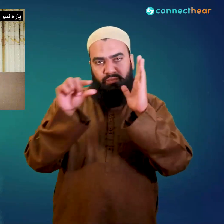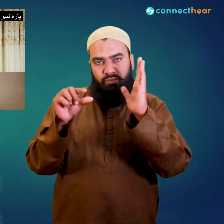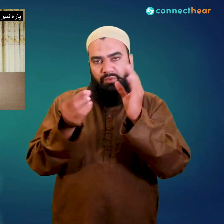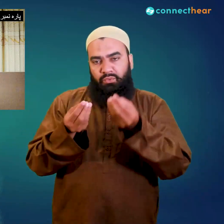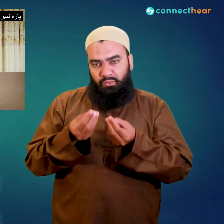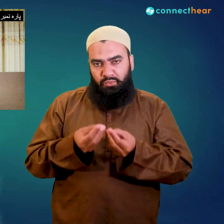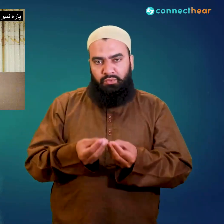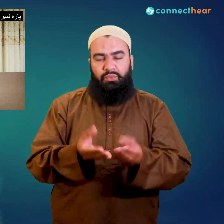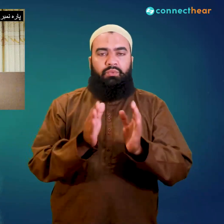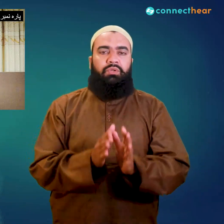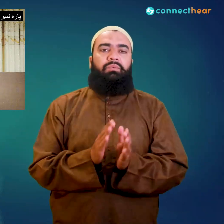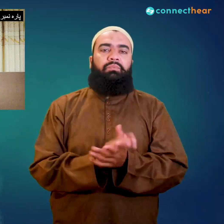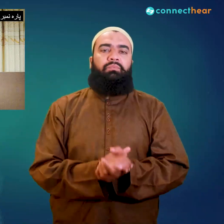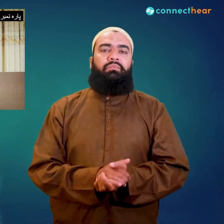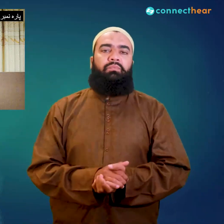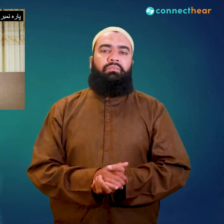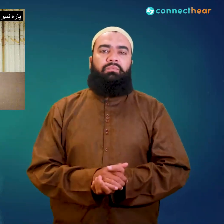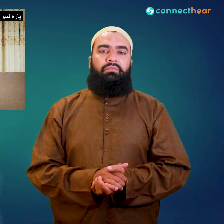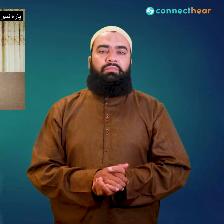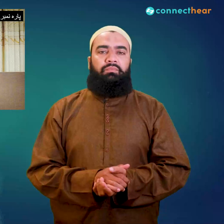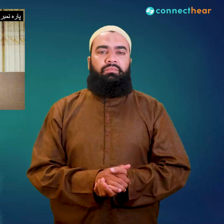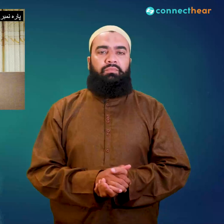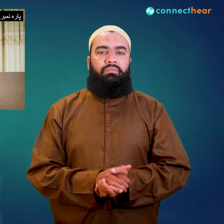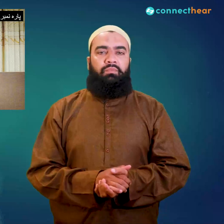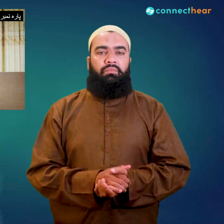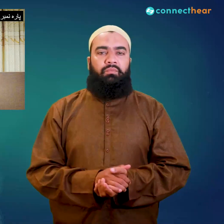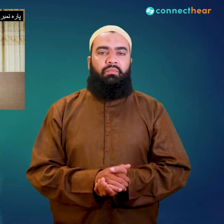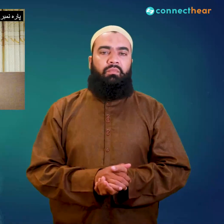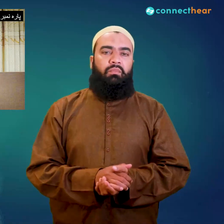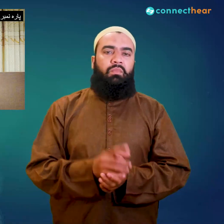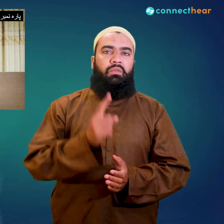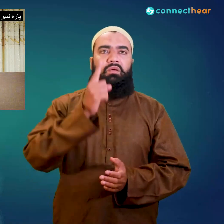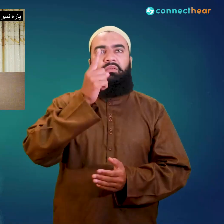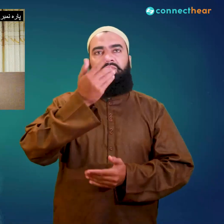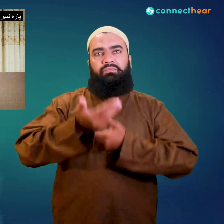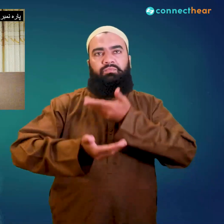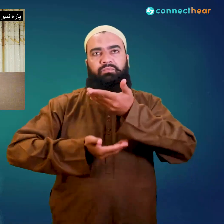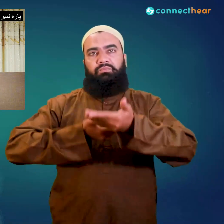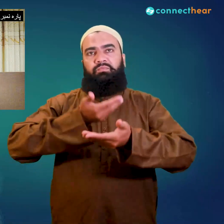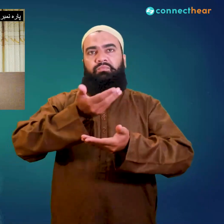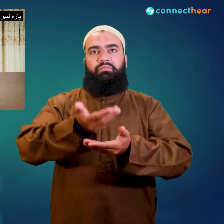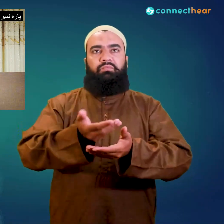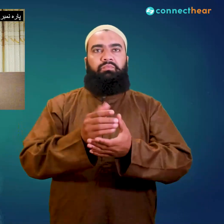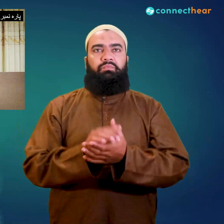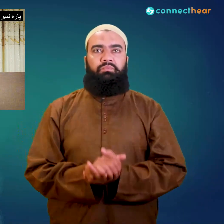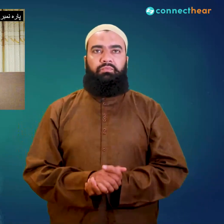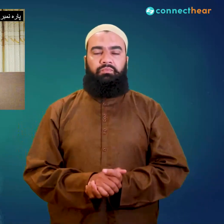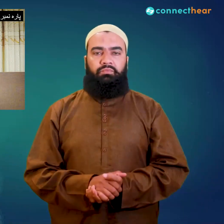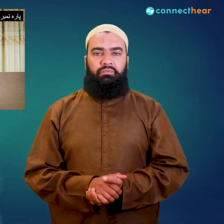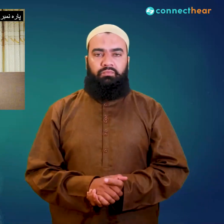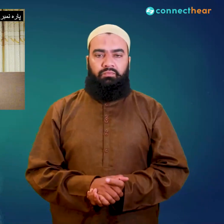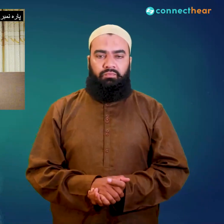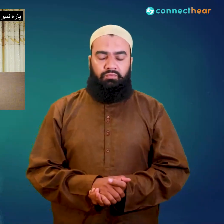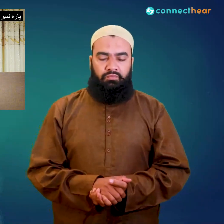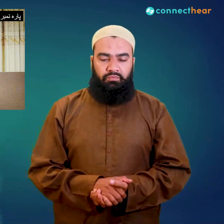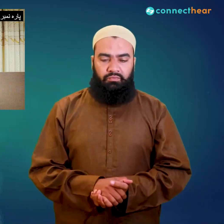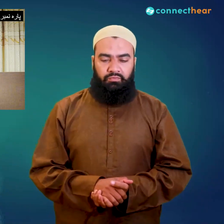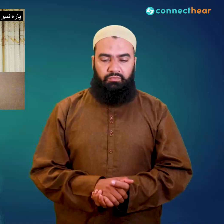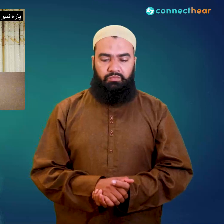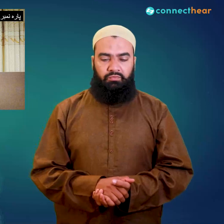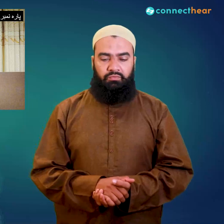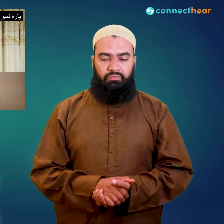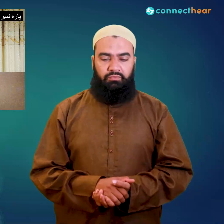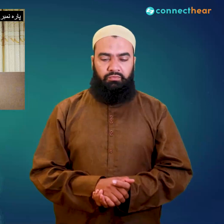سے شروع ہو رہا ہے۔ رکوع نمبر 1، آیت نمبر 53۔